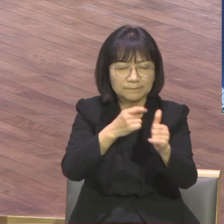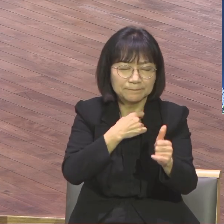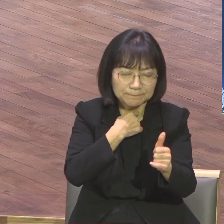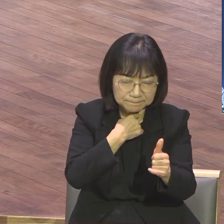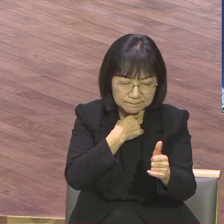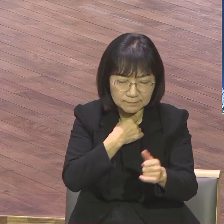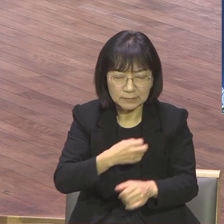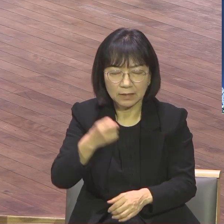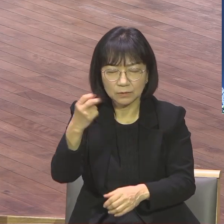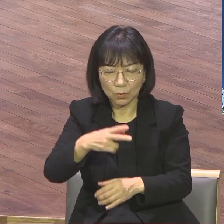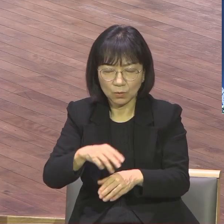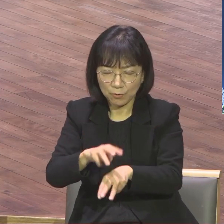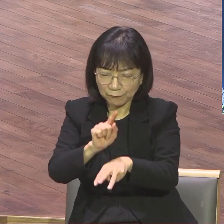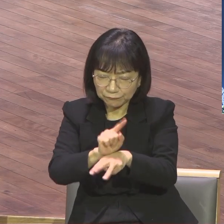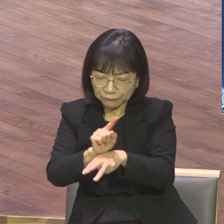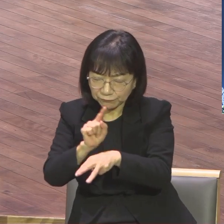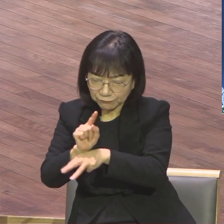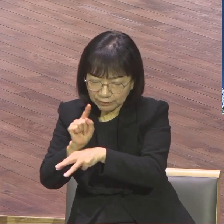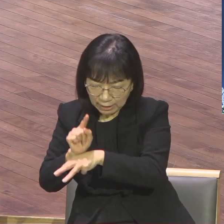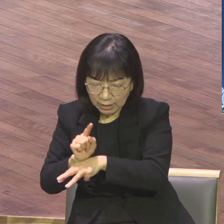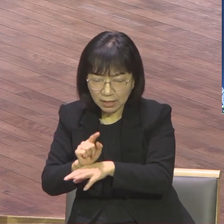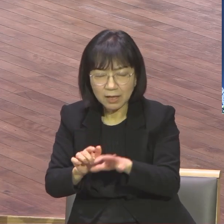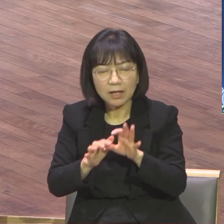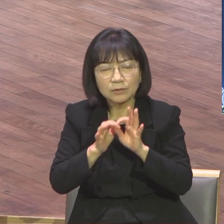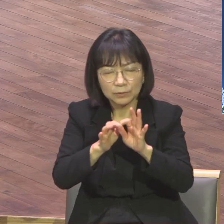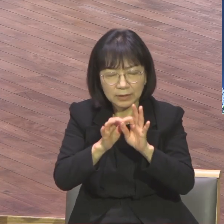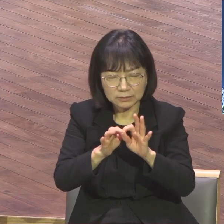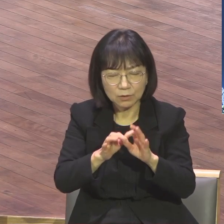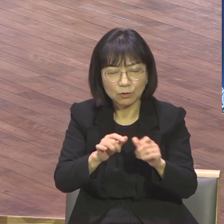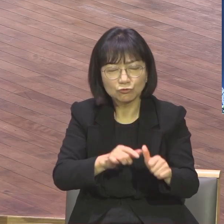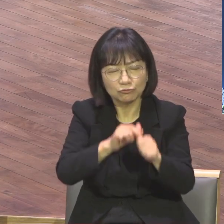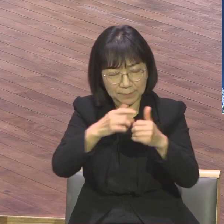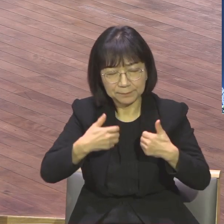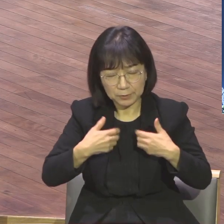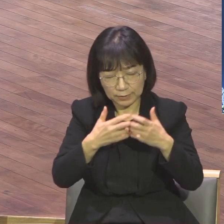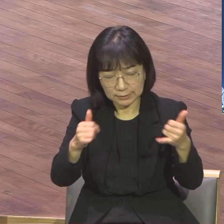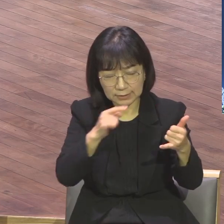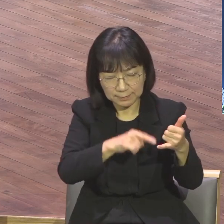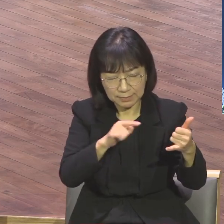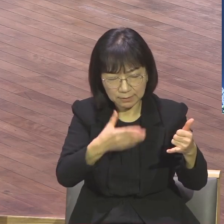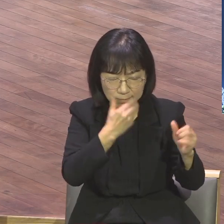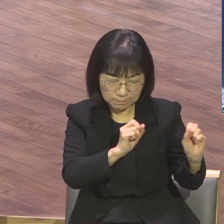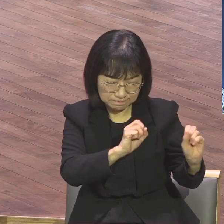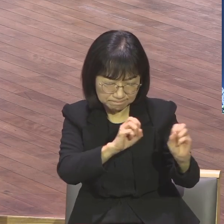하나님의 구원의 교로 작정된 자들을 건져내는 이 현장 전도 제자들이